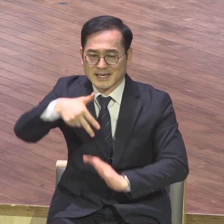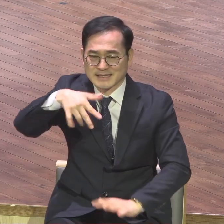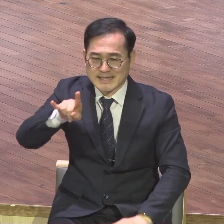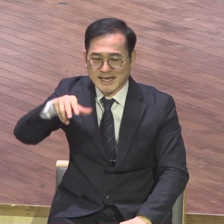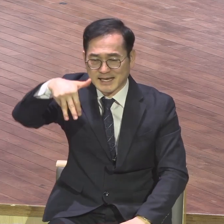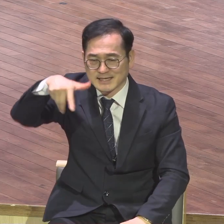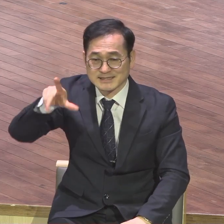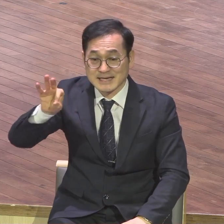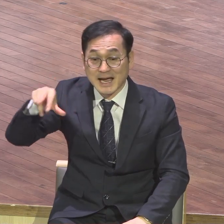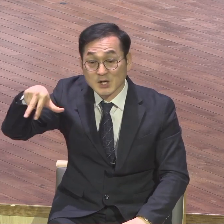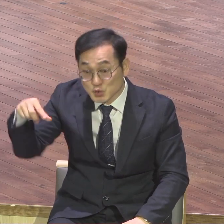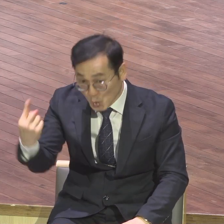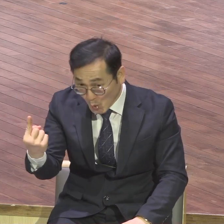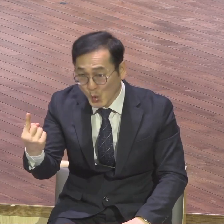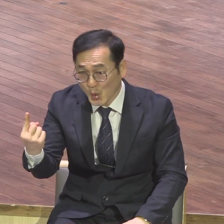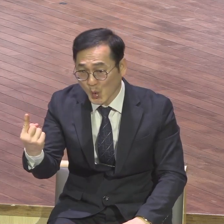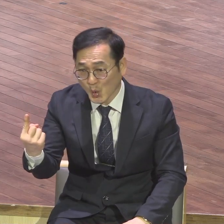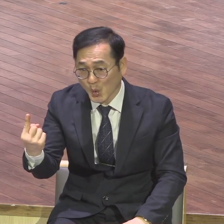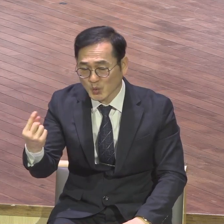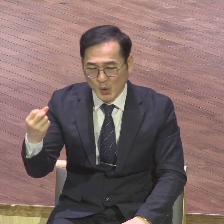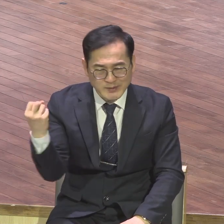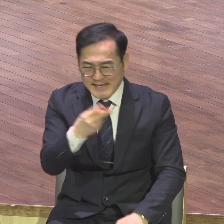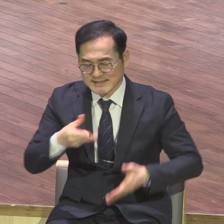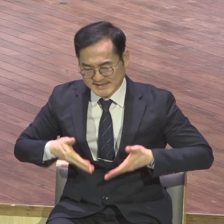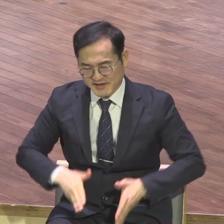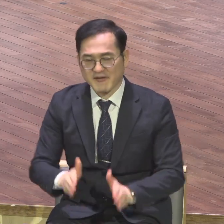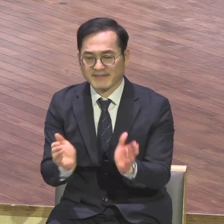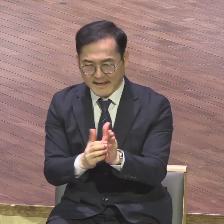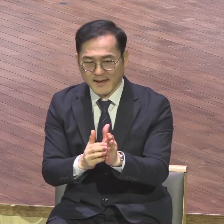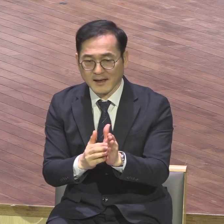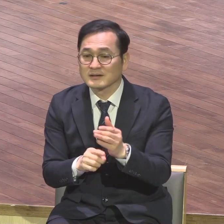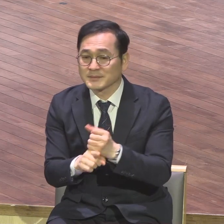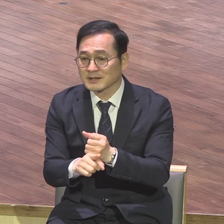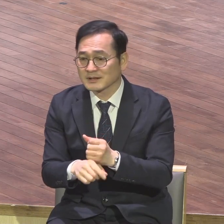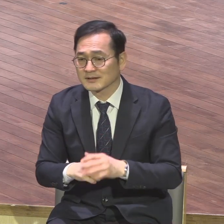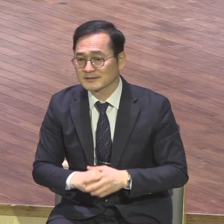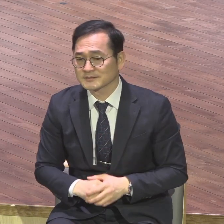재창조되었다. 거듭났다. 하나님의 자녀로.